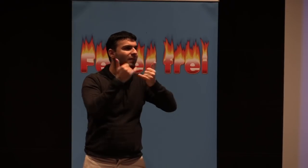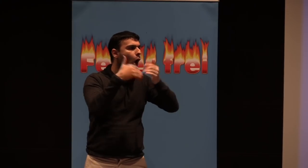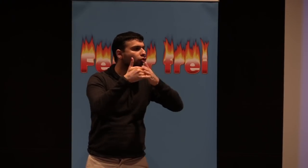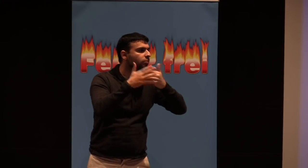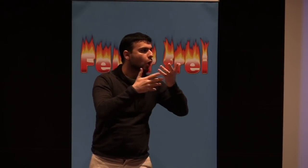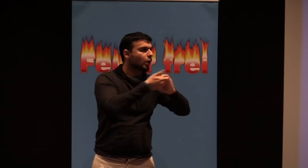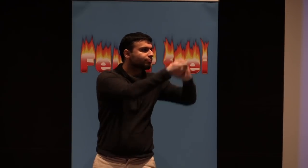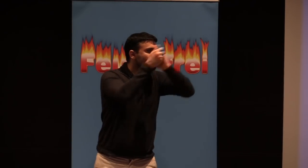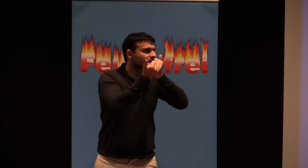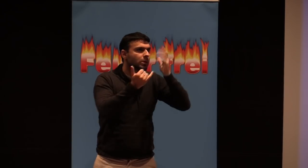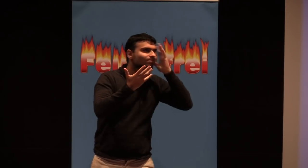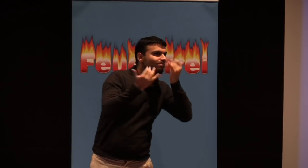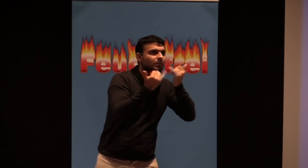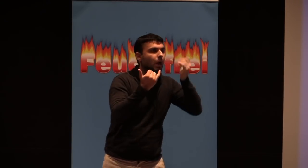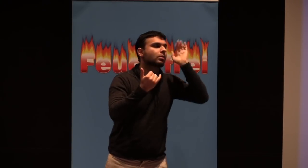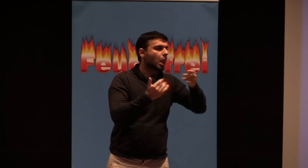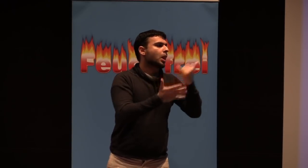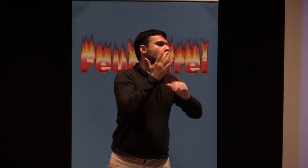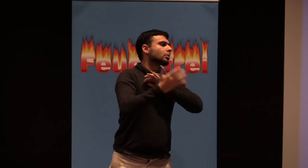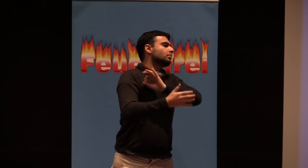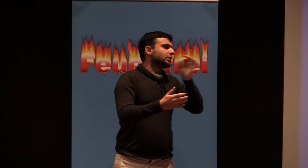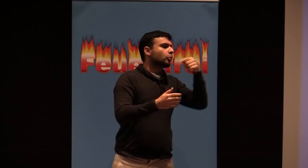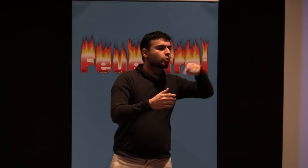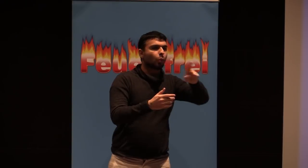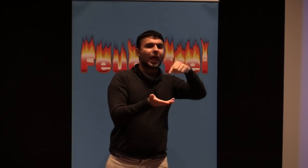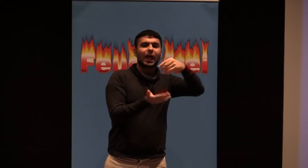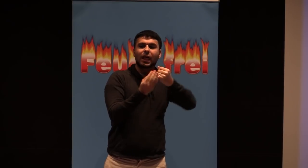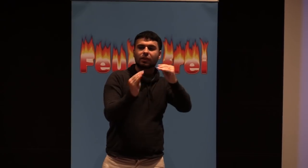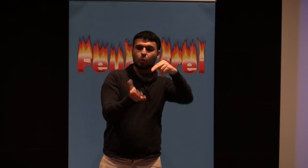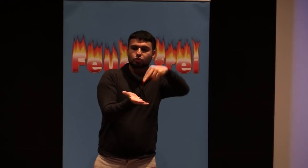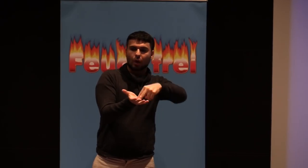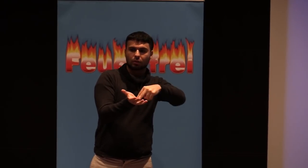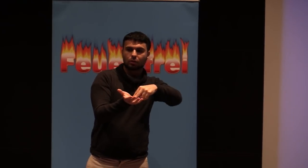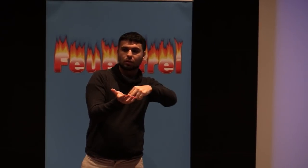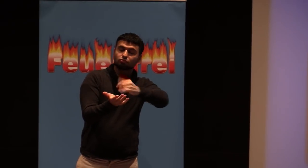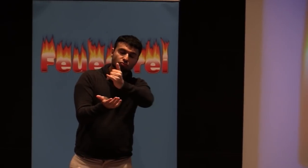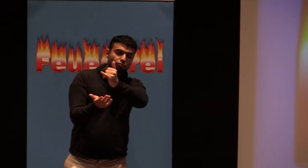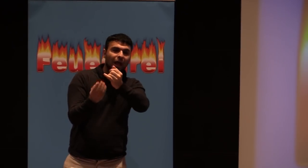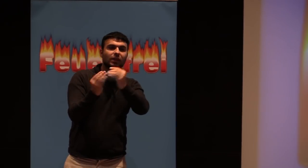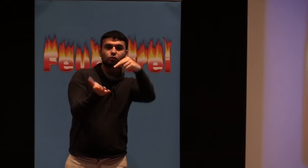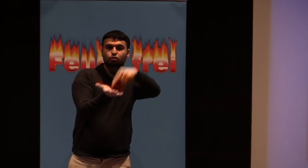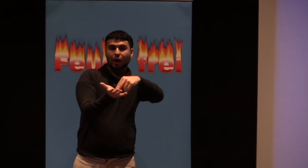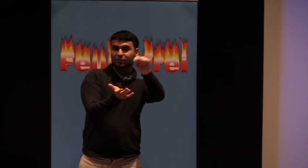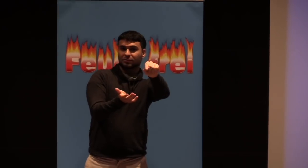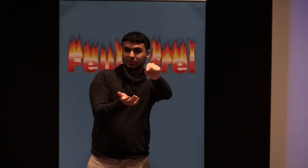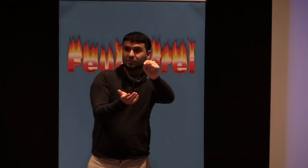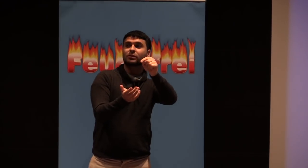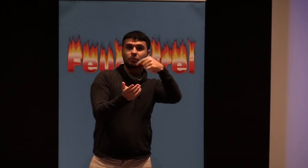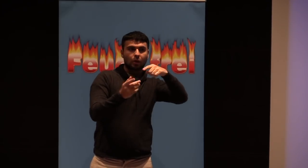da gibt es ja auch ganz, ganz viel. Da wäre natürlich die Frage, wie man da kooperieren kann. Ne? Also einfach, nee, komm mal bitte